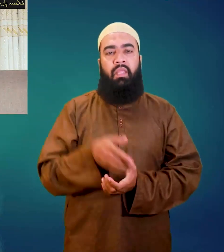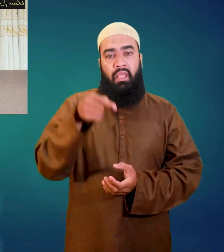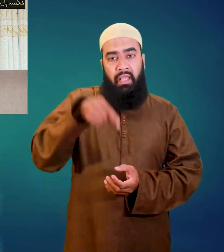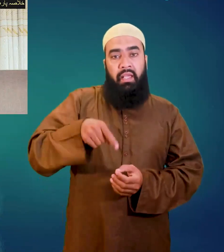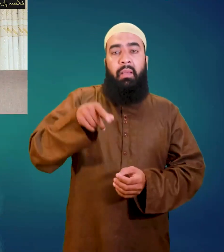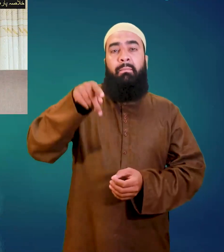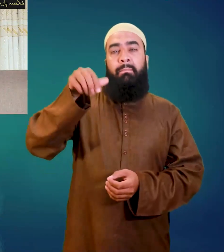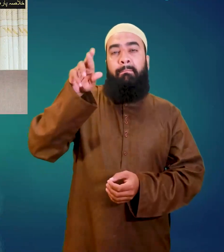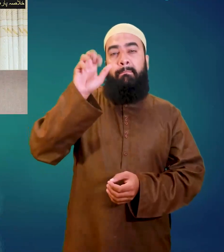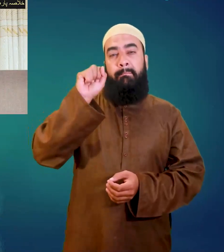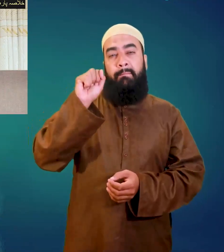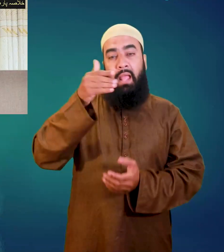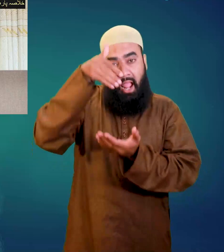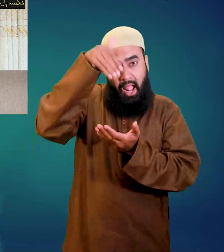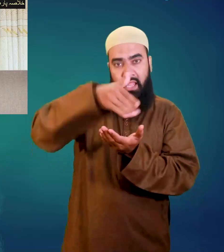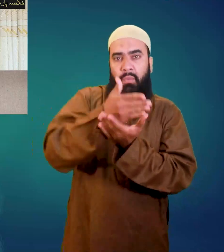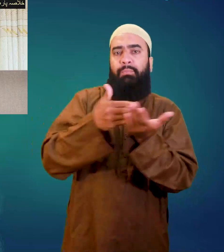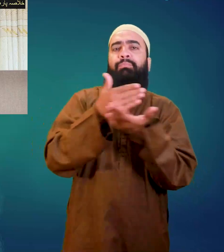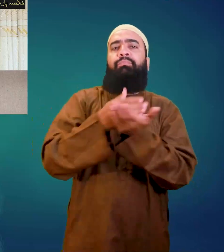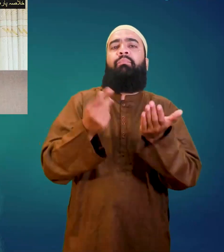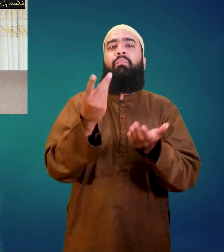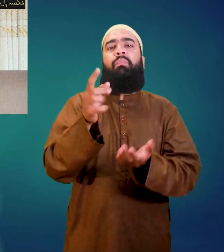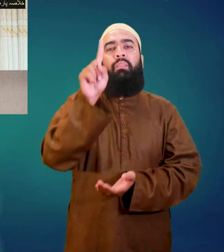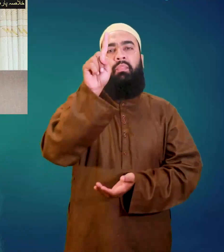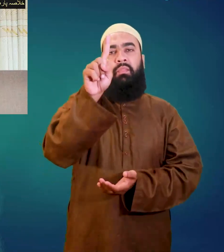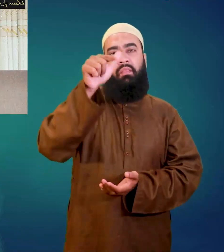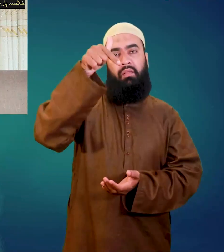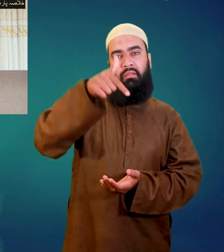اس پارہ میں کل 17 رکوع ہیں۔